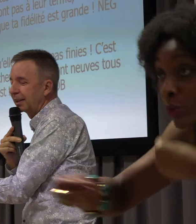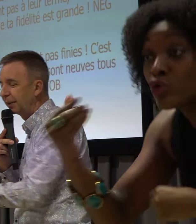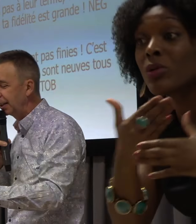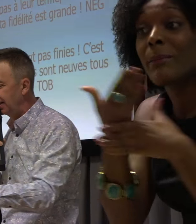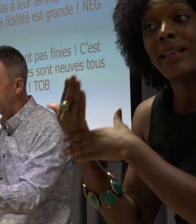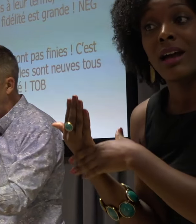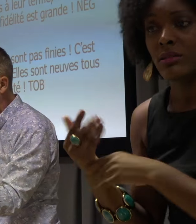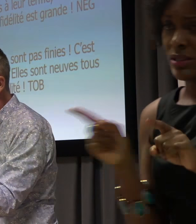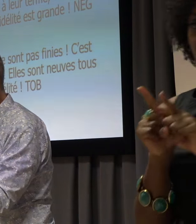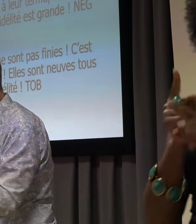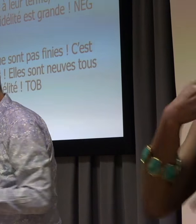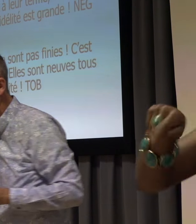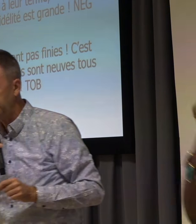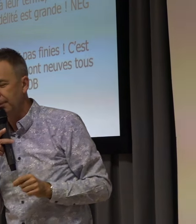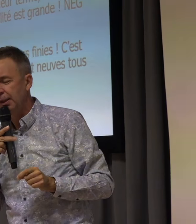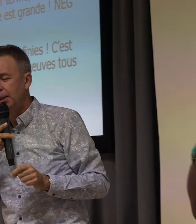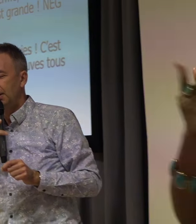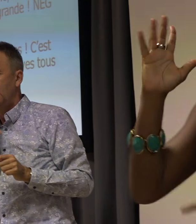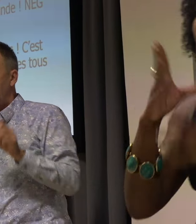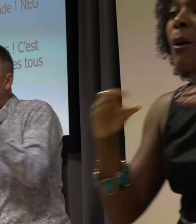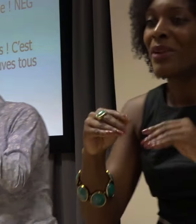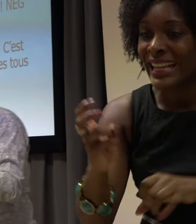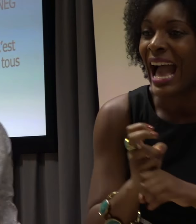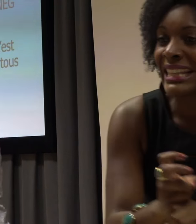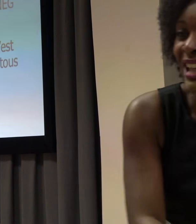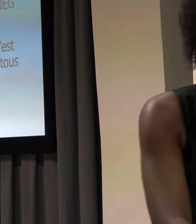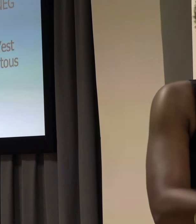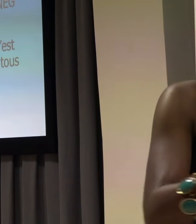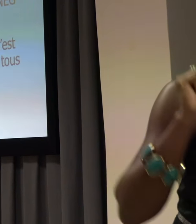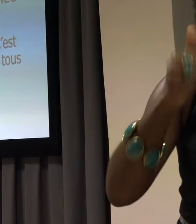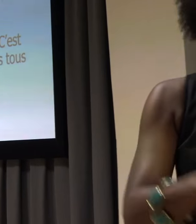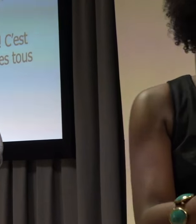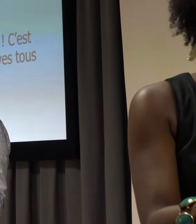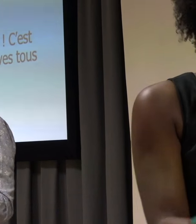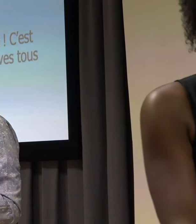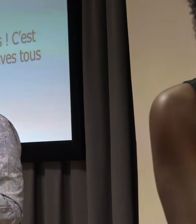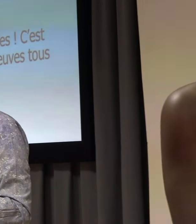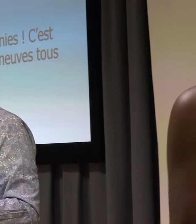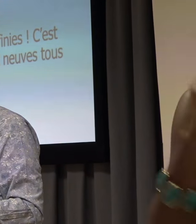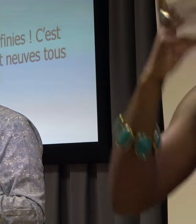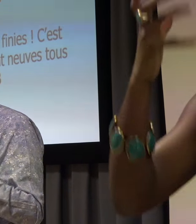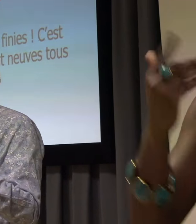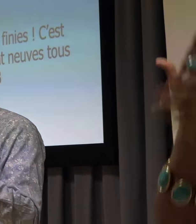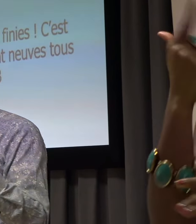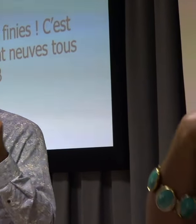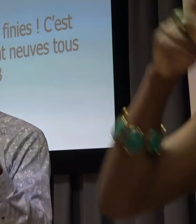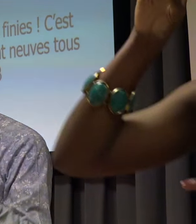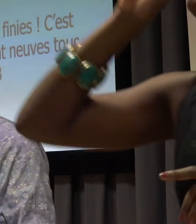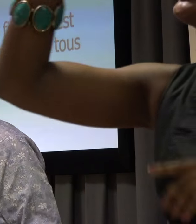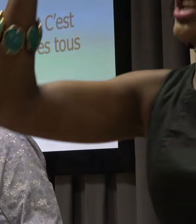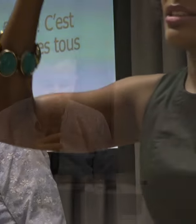ça s'avariait et ce n'était pas bon. Paul nous dit ici, je vous invite, je vous exhorte, je